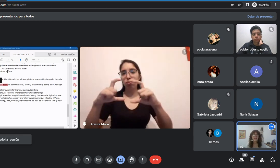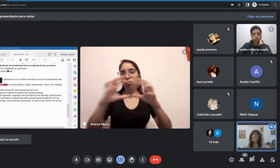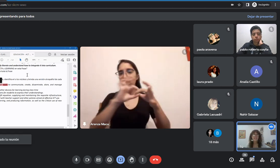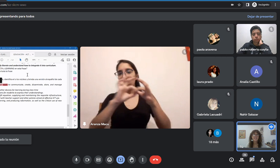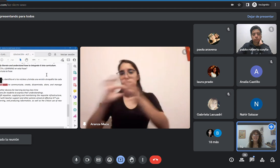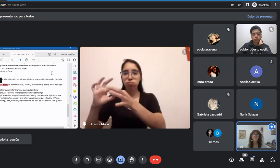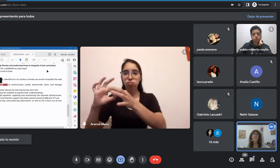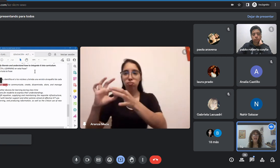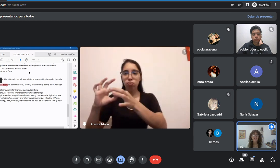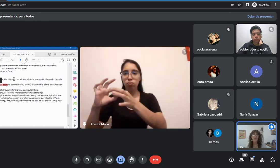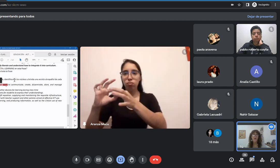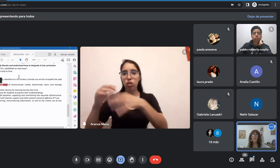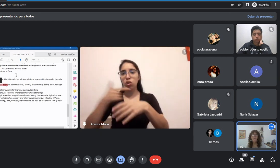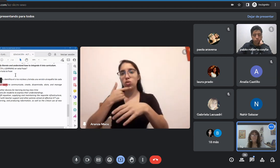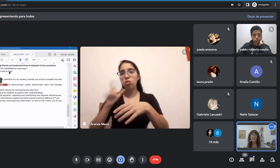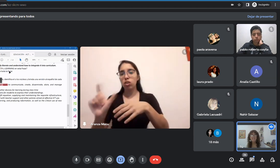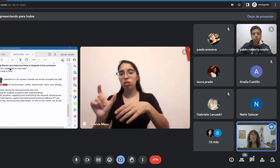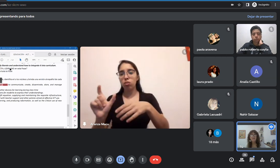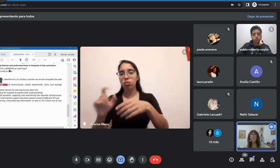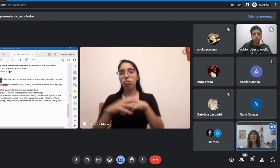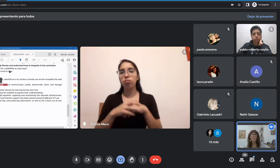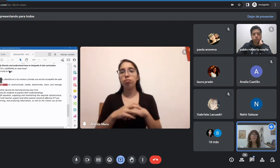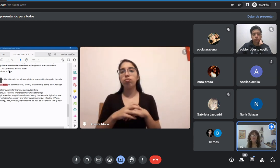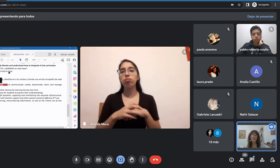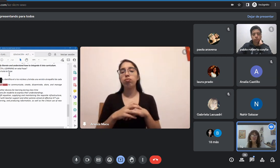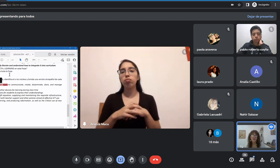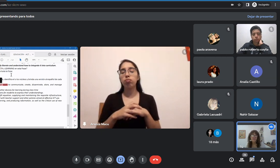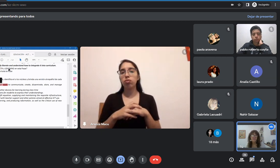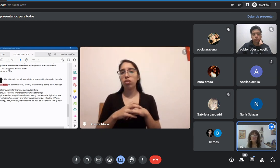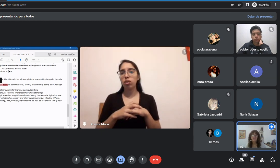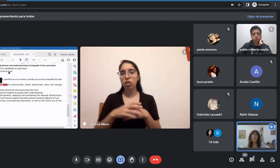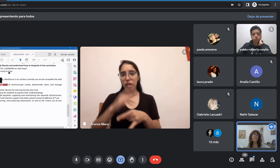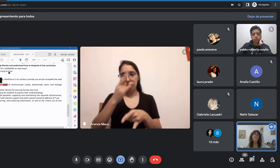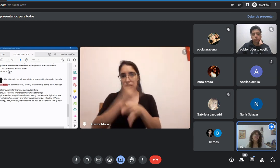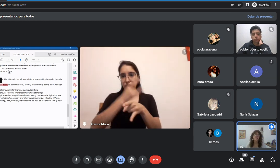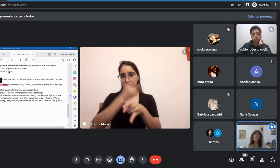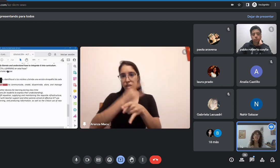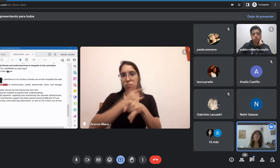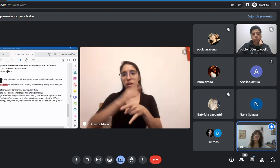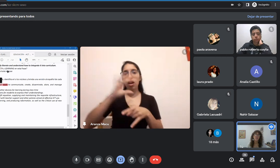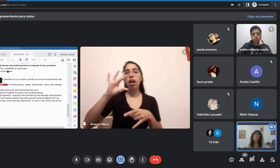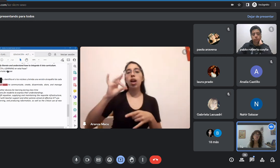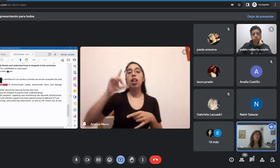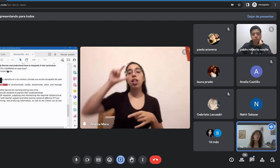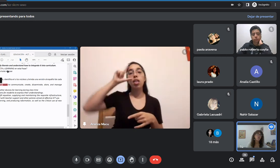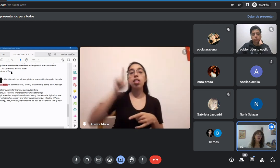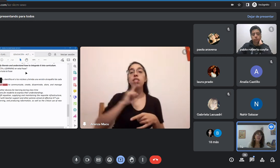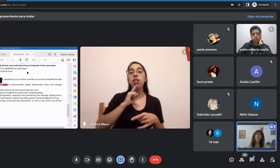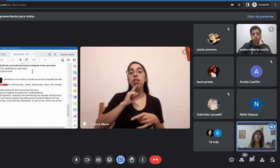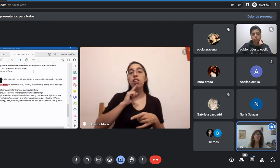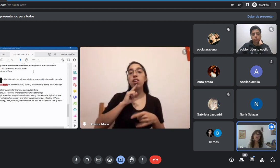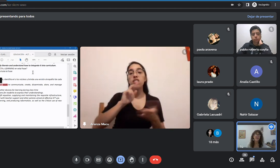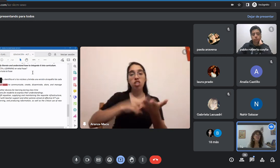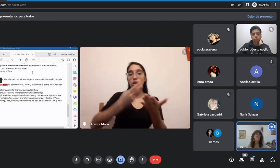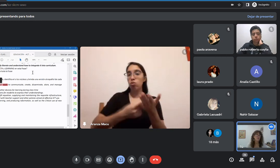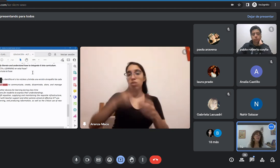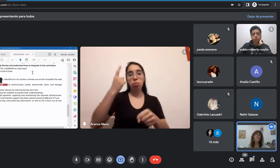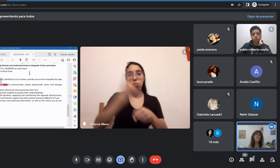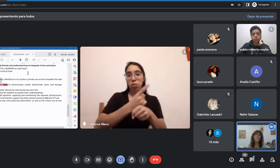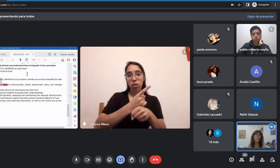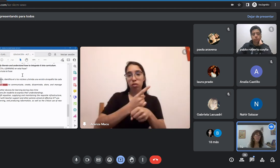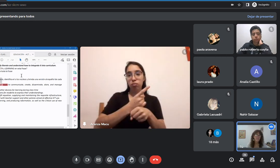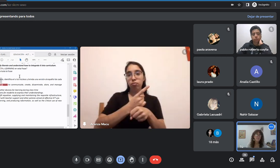el significado. Y siempre se leen primero, ¿sí? Porque ese determinante va a ser uno o una de acuerdo al